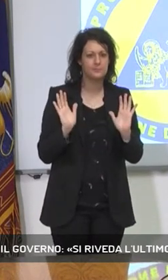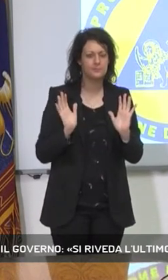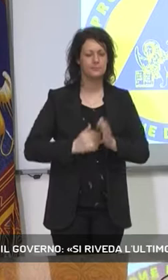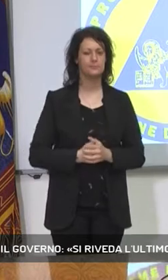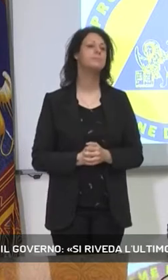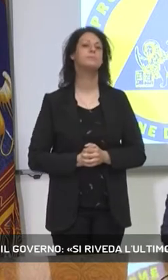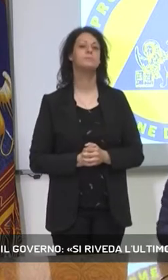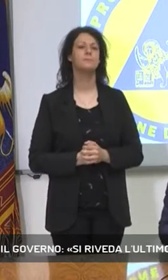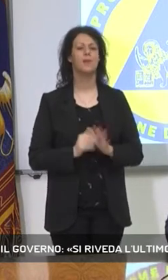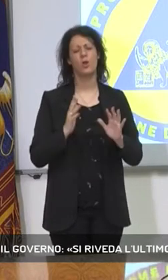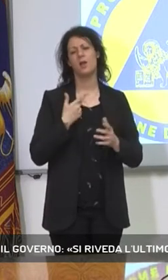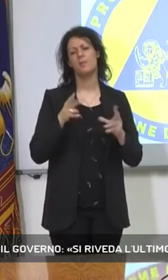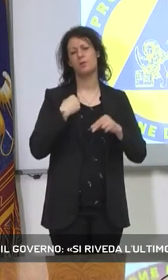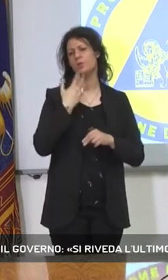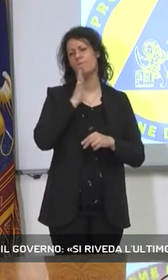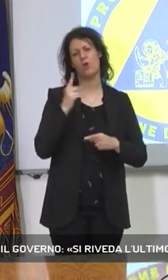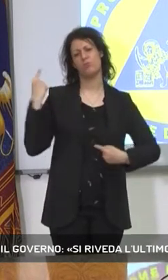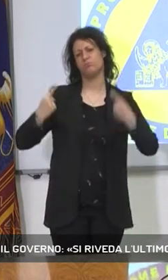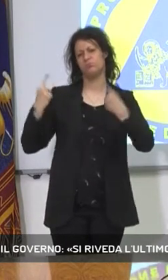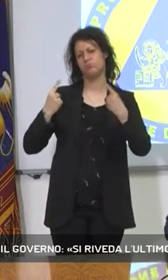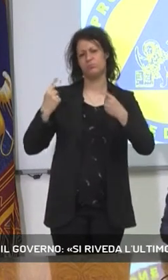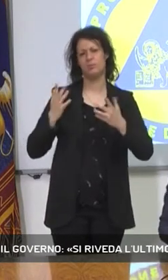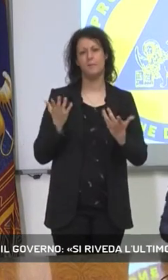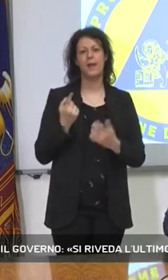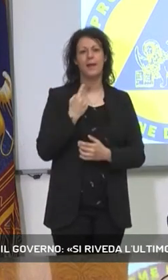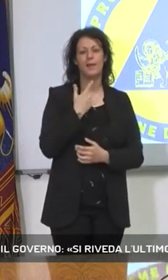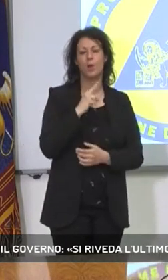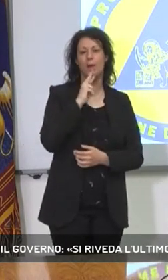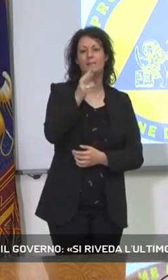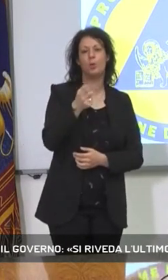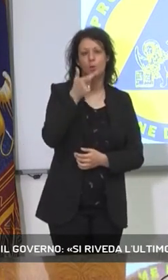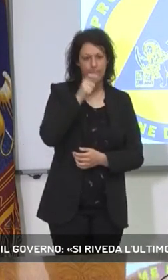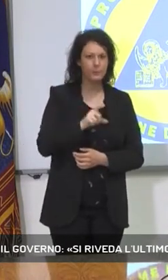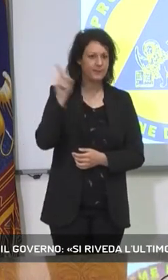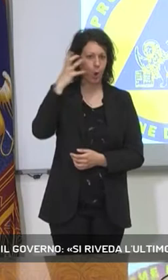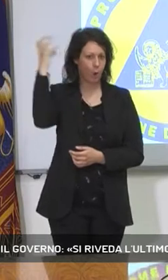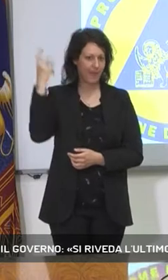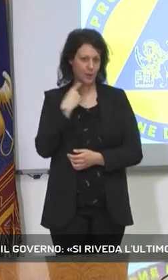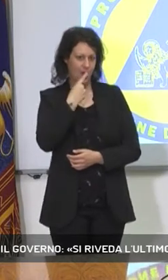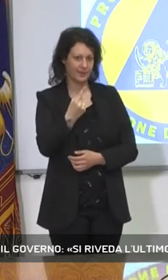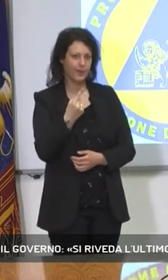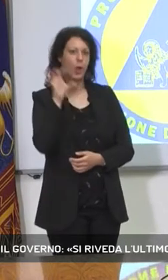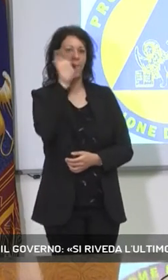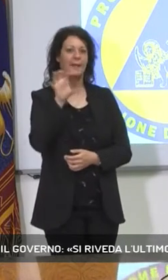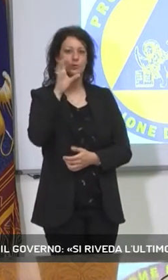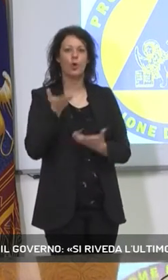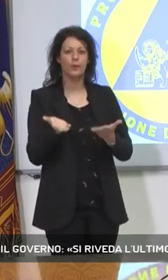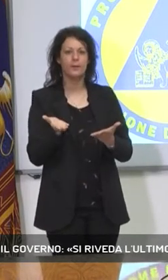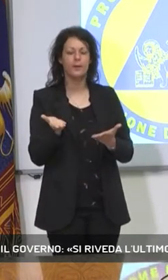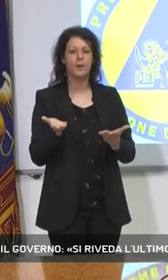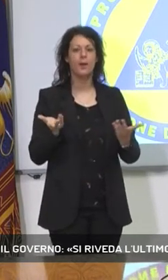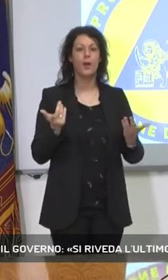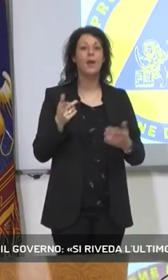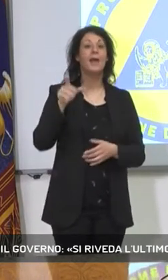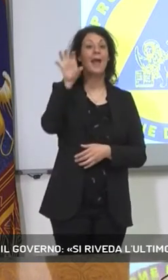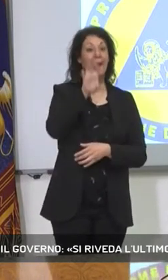voglio cercare contrapposizioni lo dico perché se tu mi chiami in ballo mi tiri in ballo devo rispondere la cassa integrazione inventor non è che non sta arrivando per